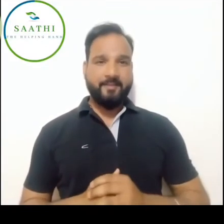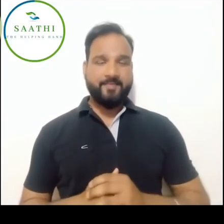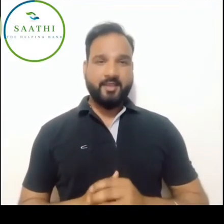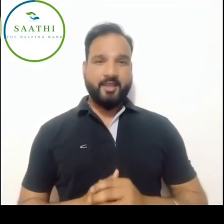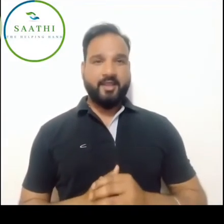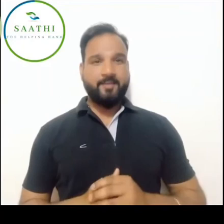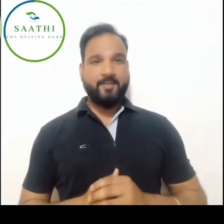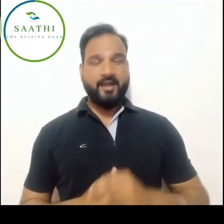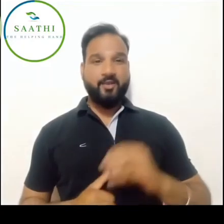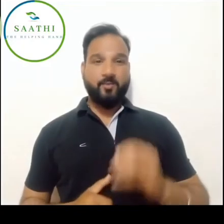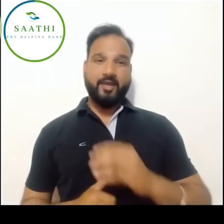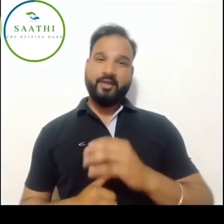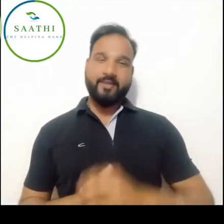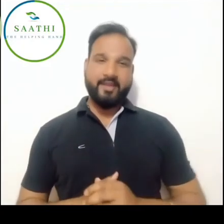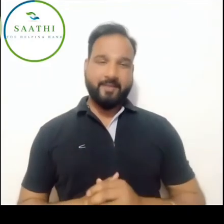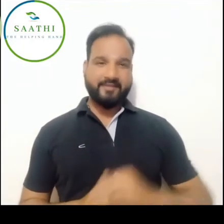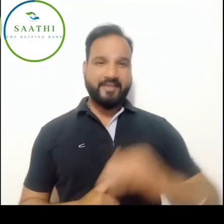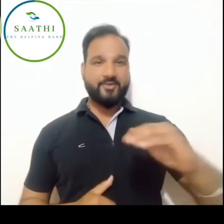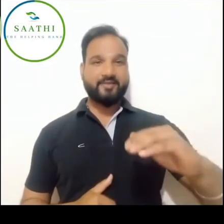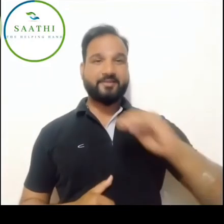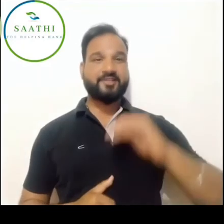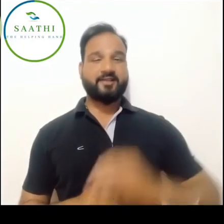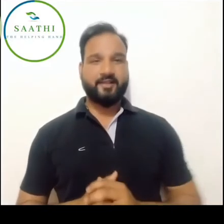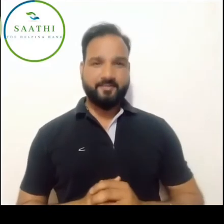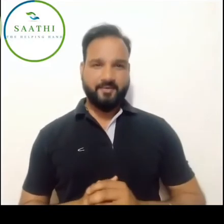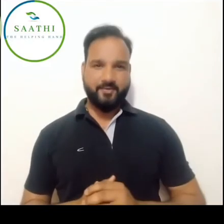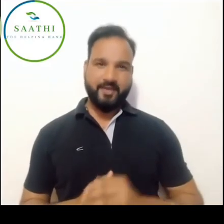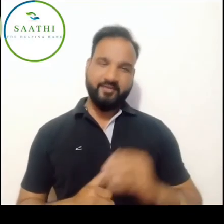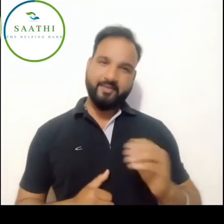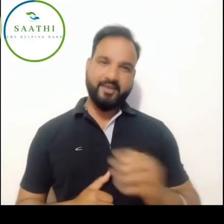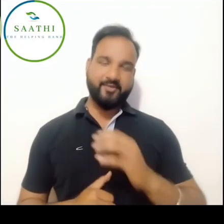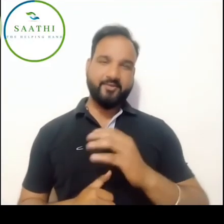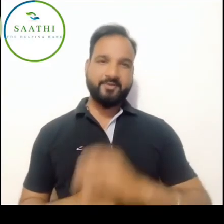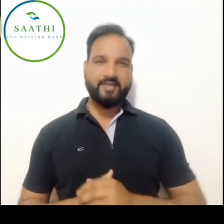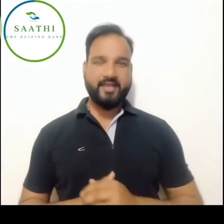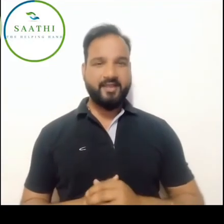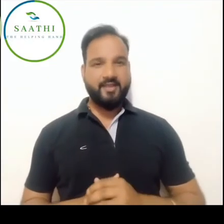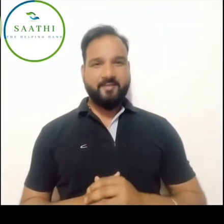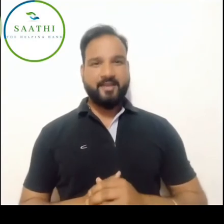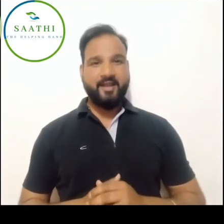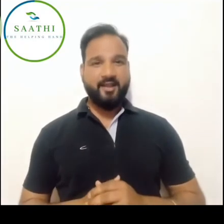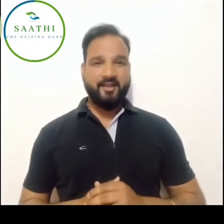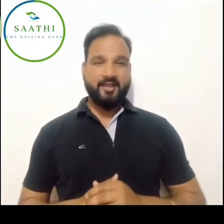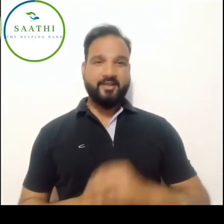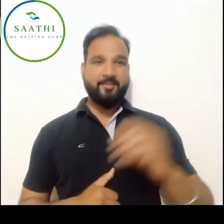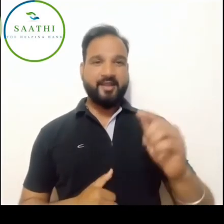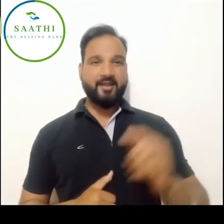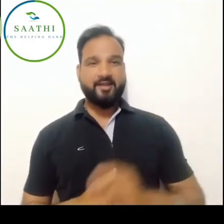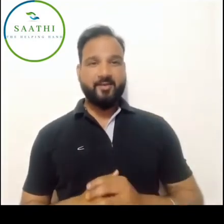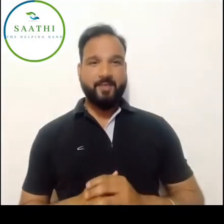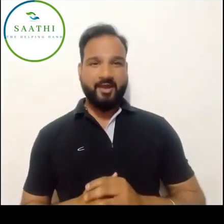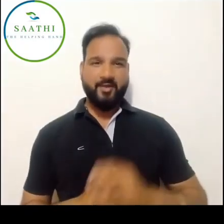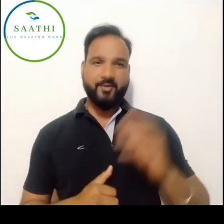इसी में एक बार एक गुब्बारे वाले भैया के पास एक छोटा सा बच्चा आता है। गुब्बारे वाले भैया को पूछता है, भैया ये